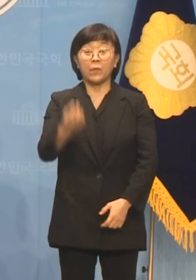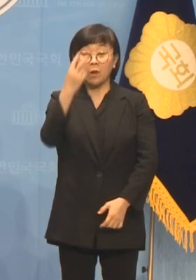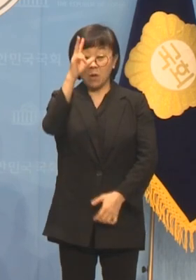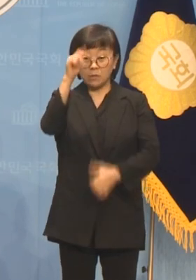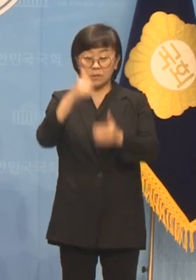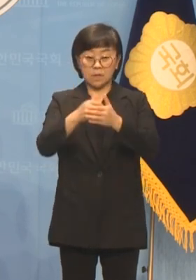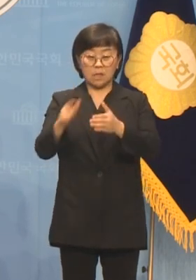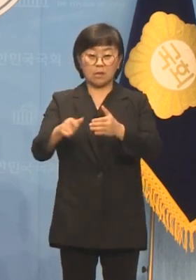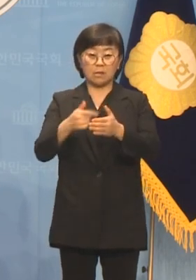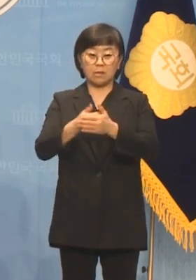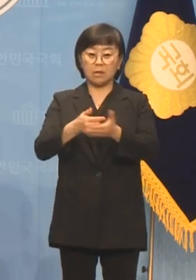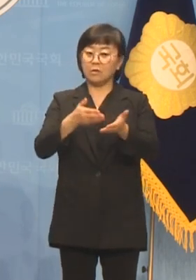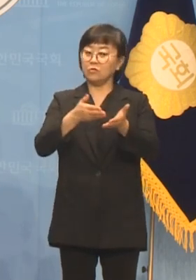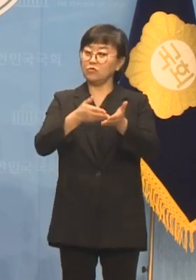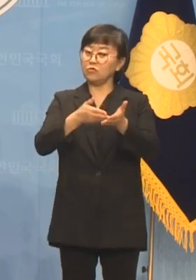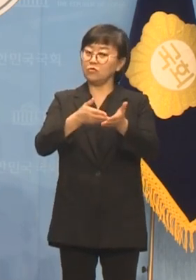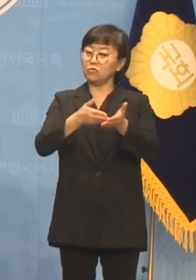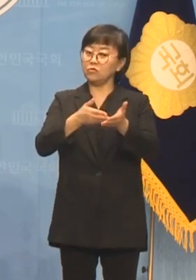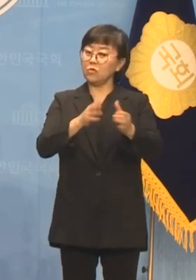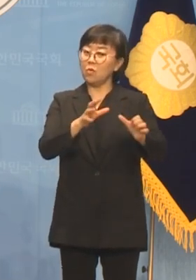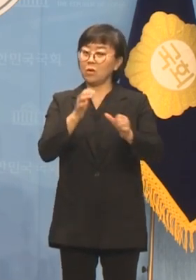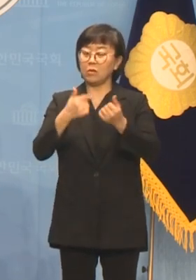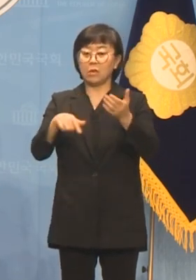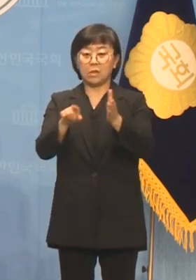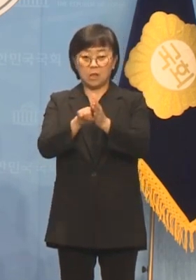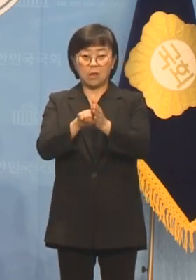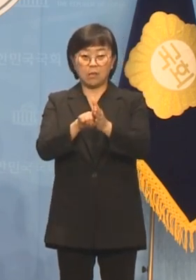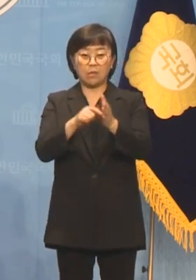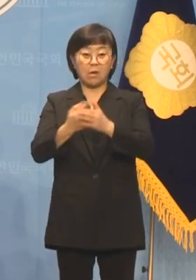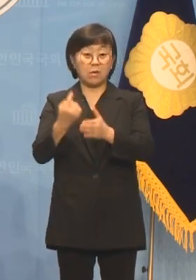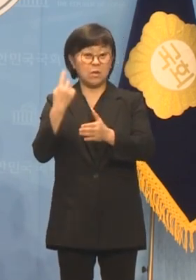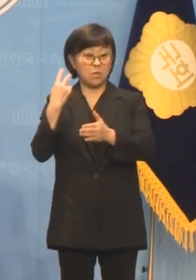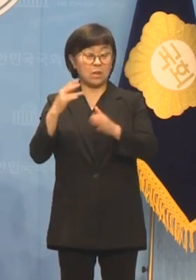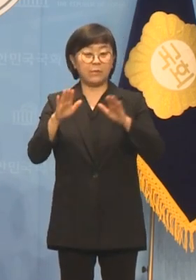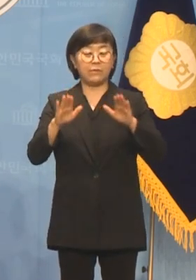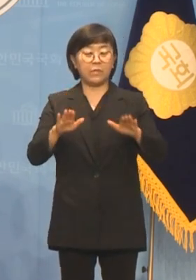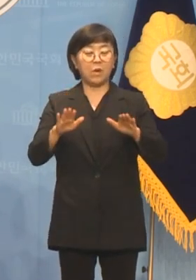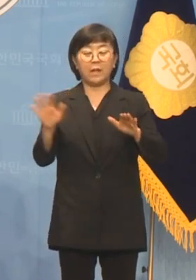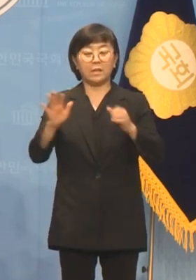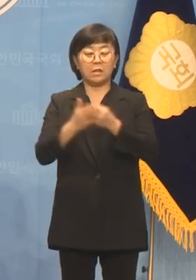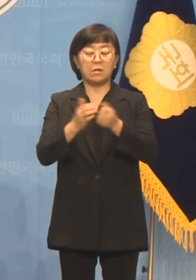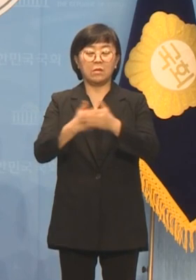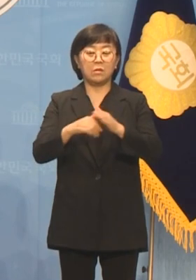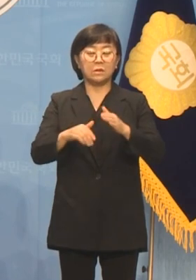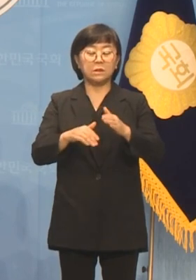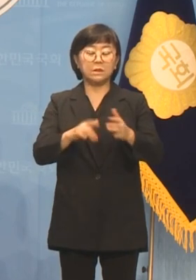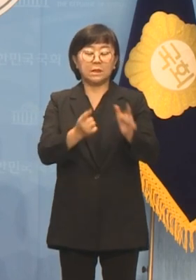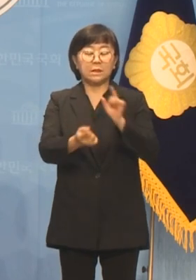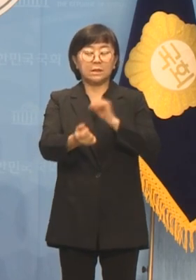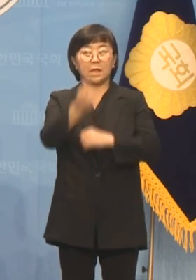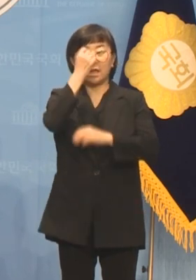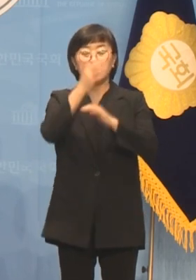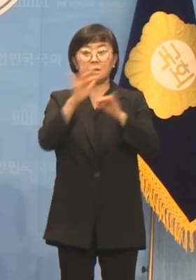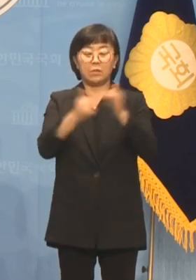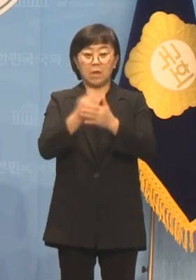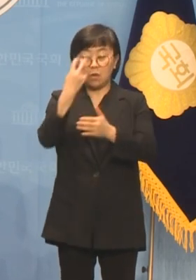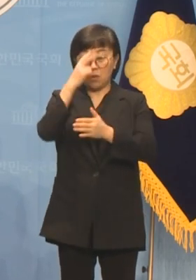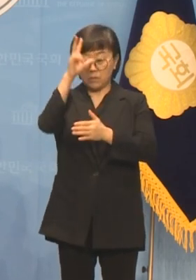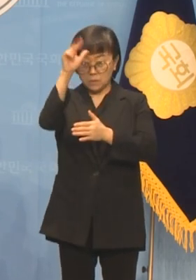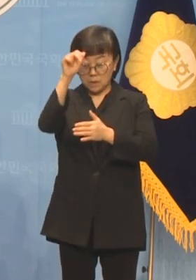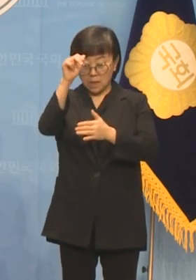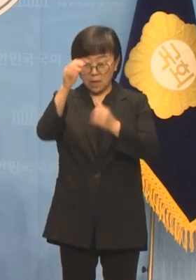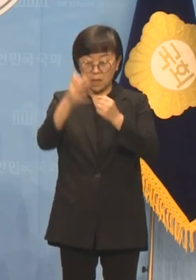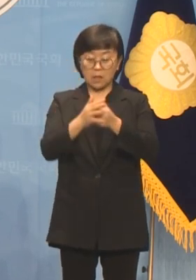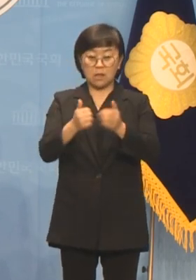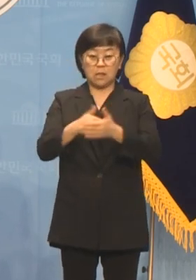언론 플레이는 어제 오늘 일이 아닙니다. 그러나 당하는 입장에선 검찰 상대로 재판을 준비하는